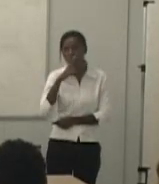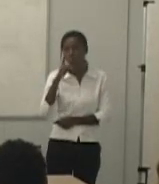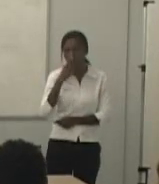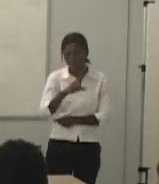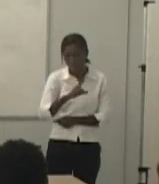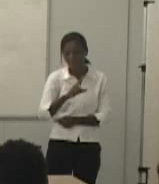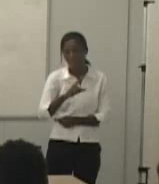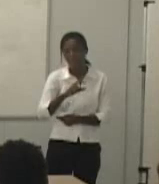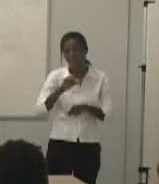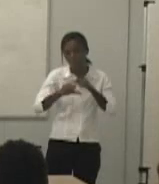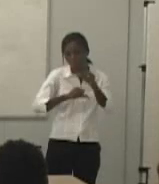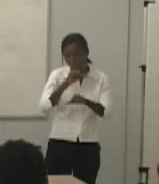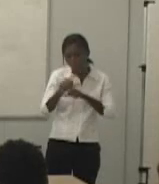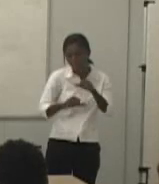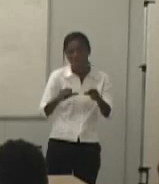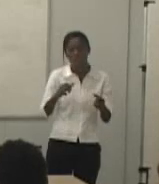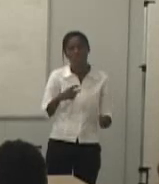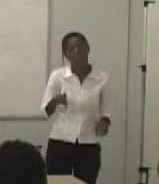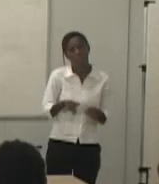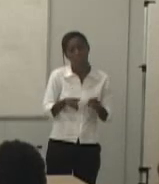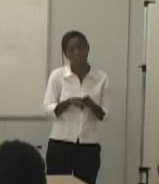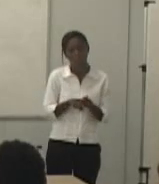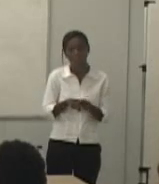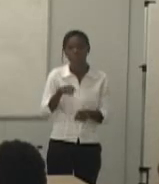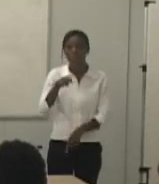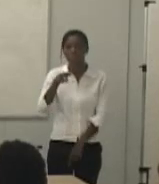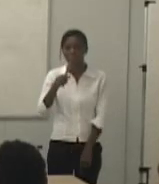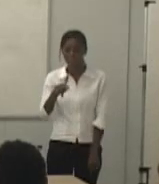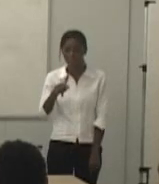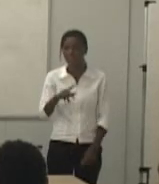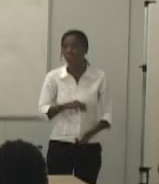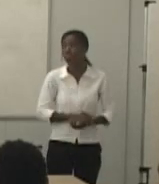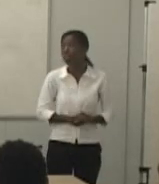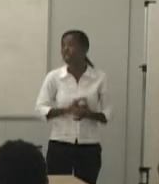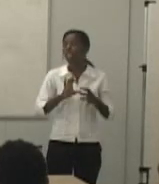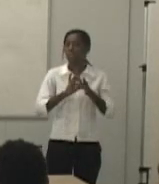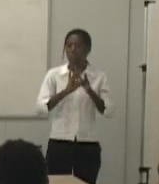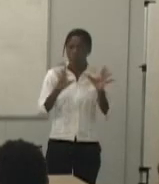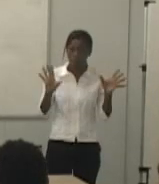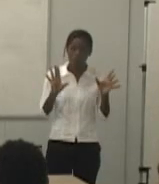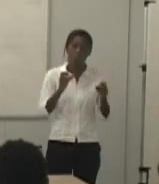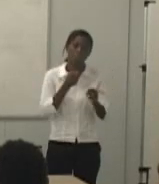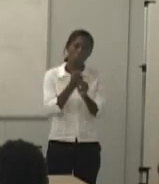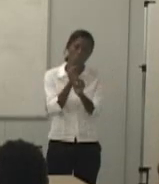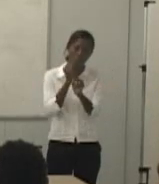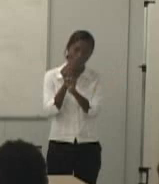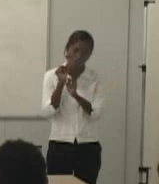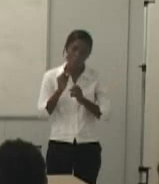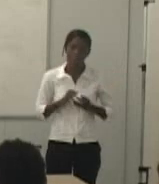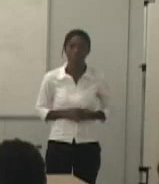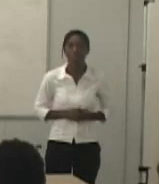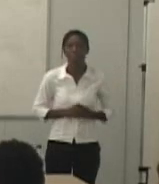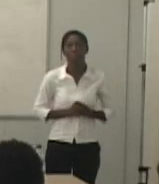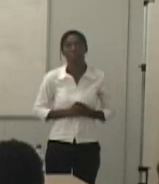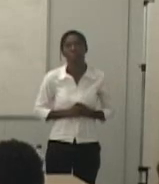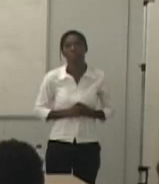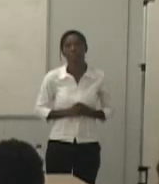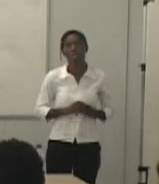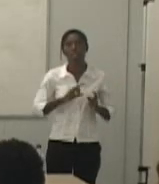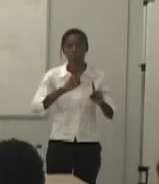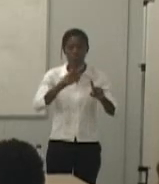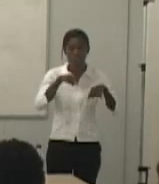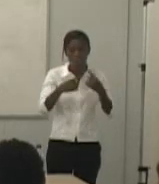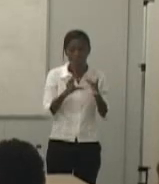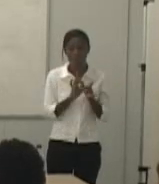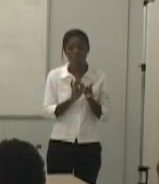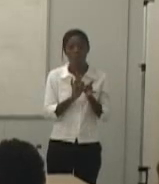do Ministério Público Federal e novamente liberou a obra essa essa No entanto quando liberou